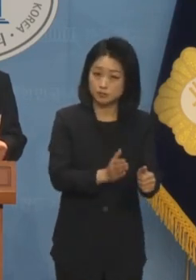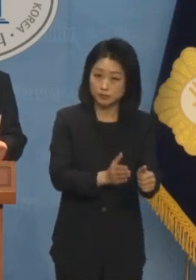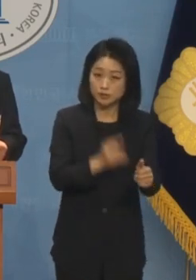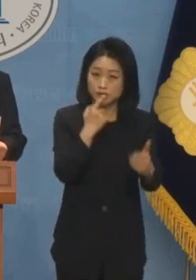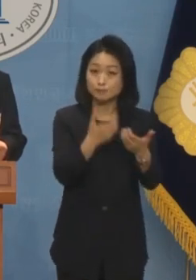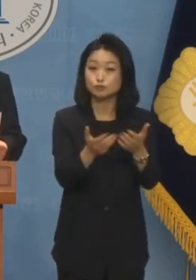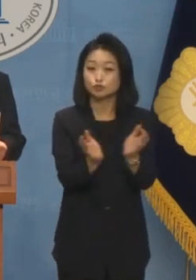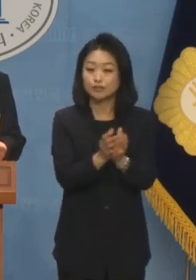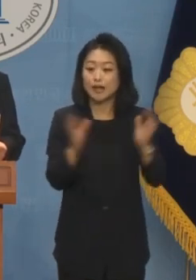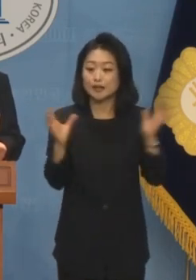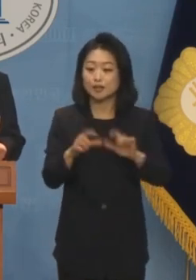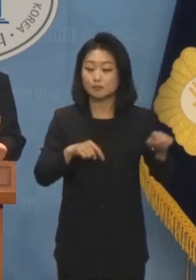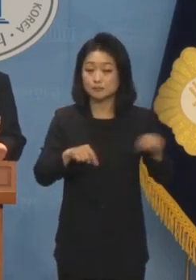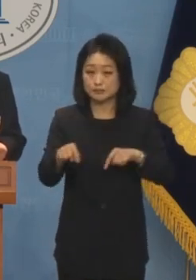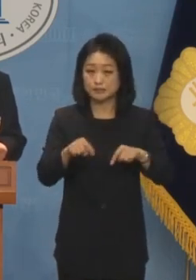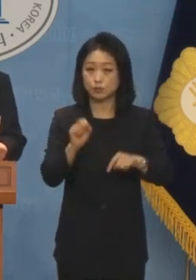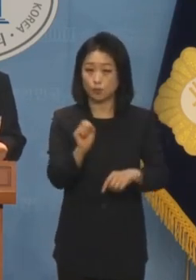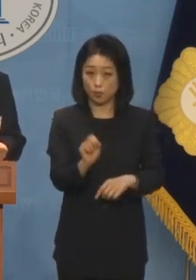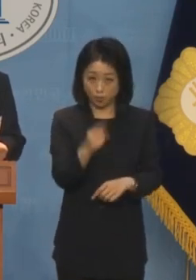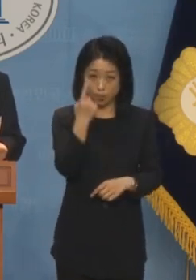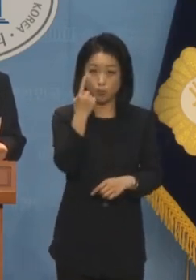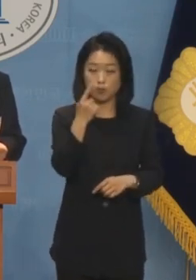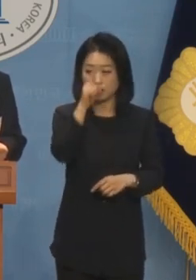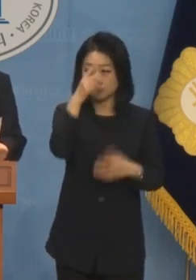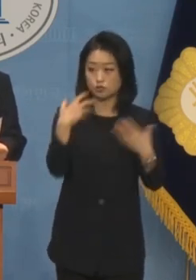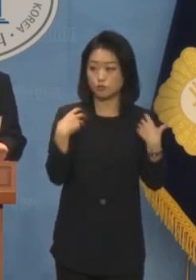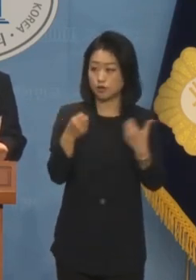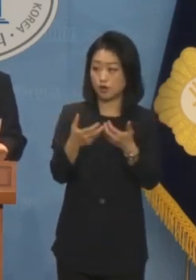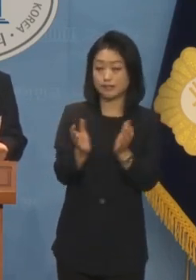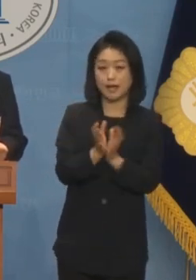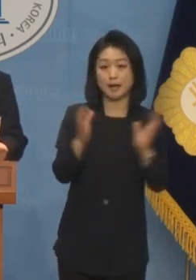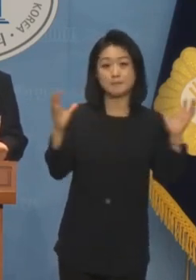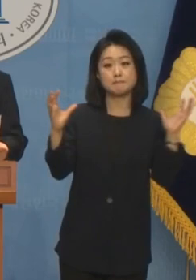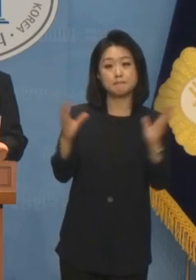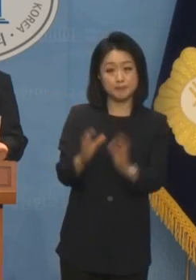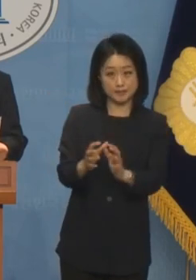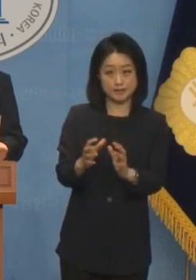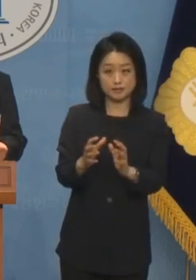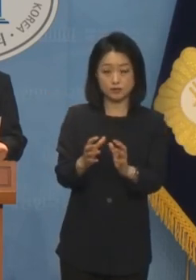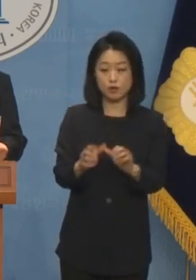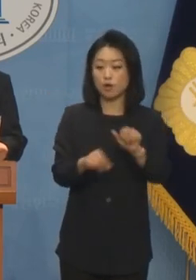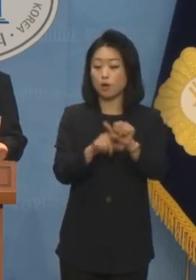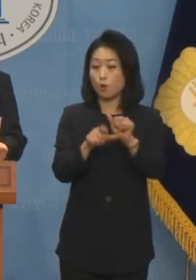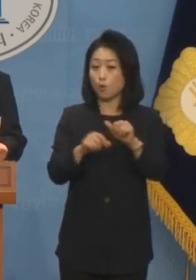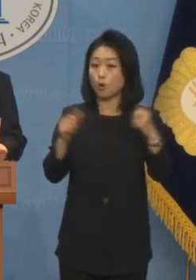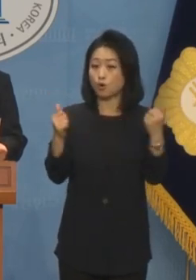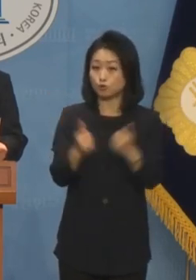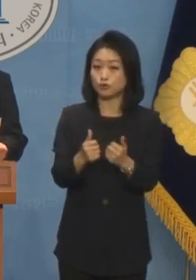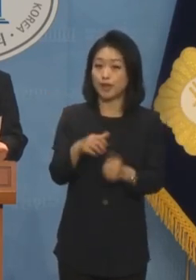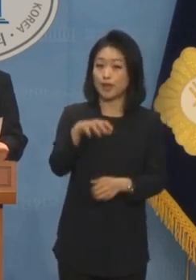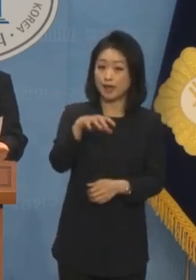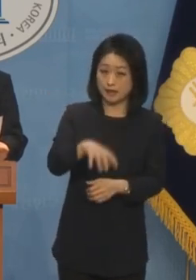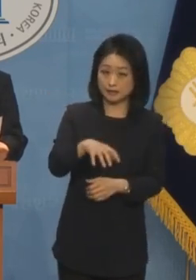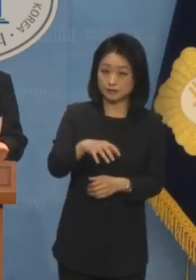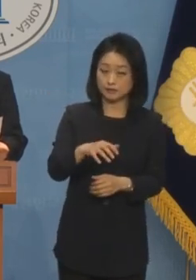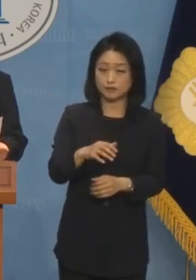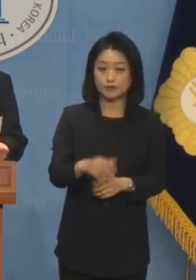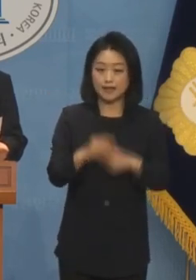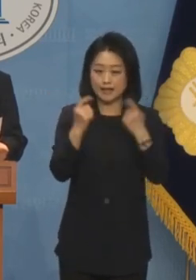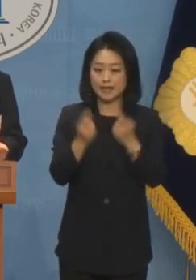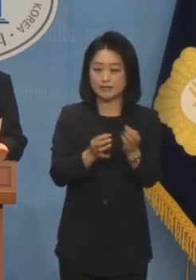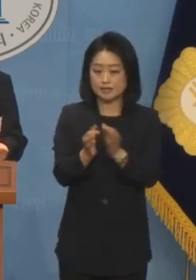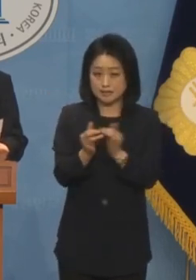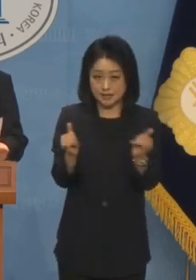민주당이 협치에 기반해 정부 여당과 머리를 맞대고 이번 5월 국회가 소상공인